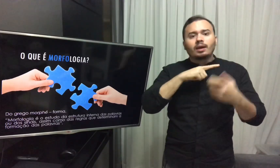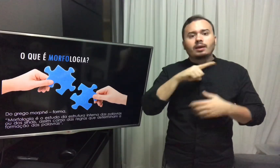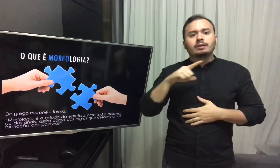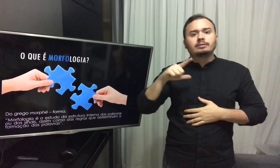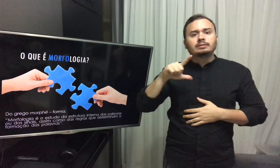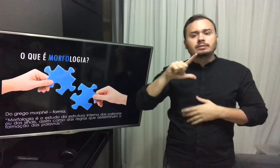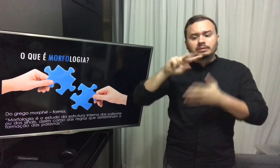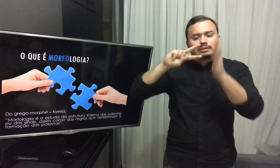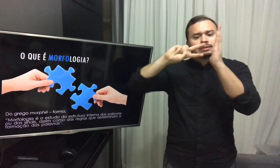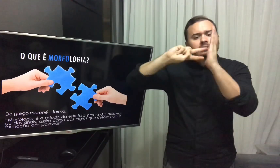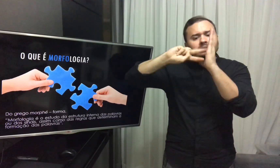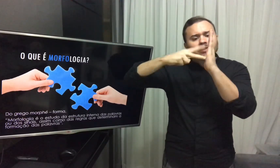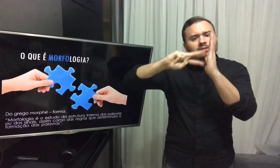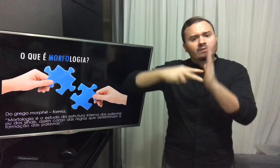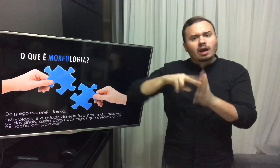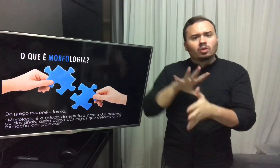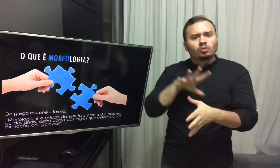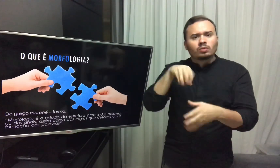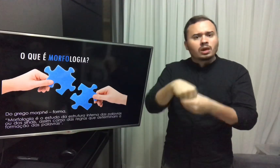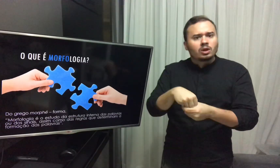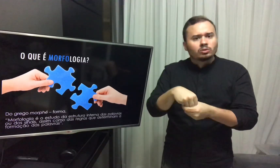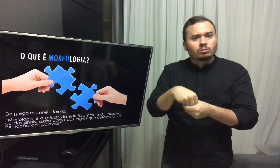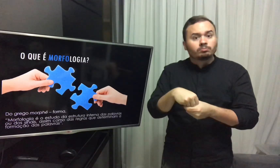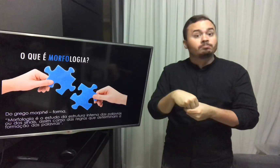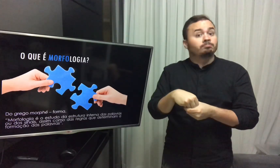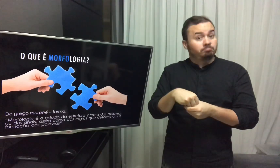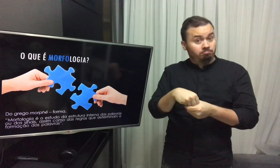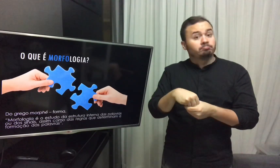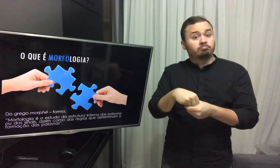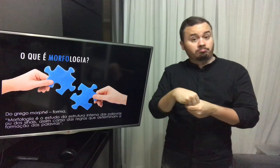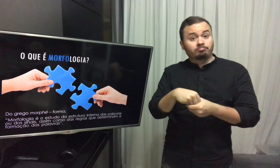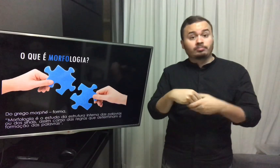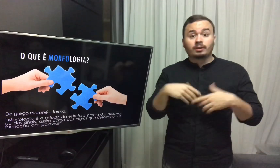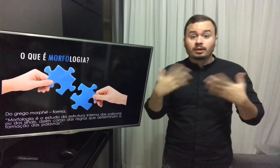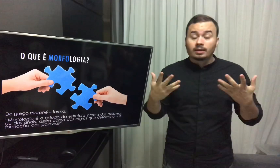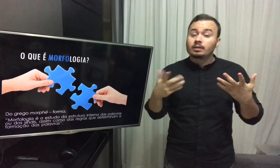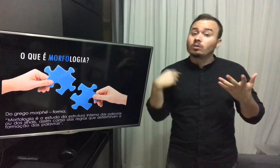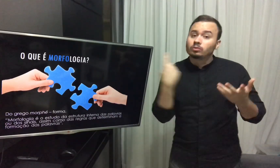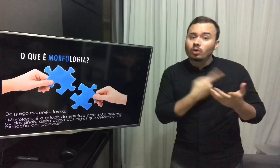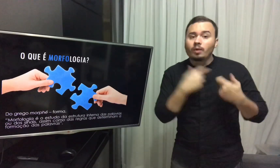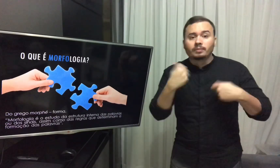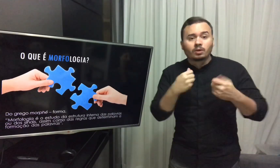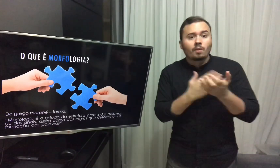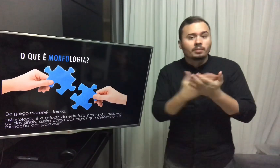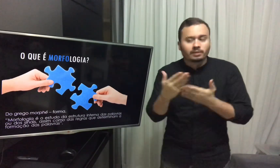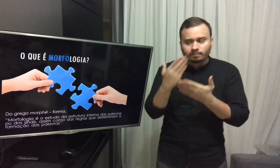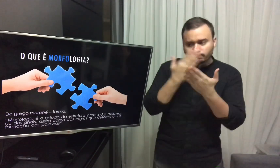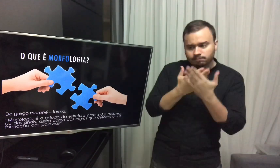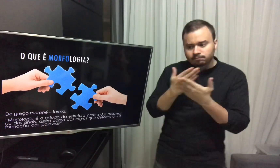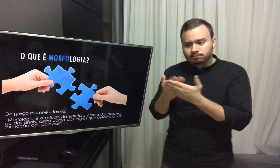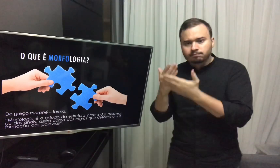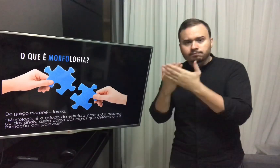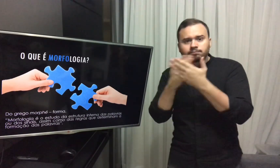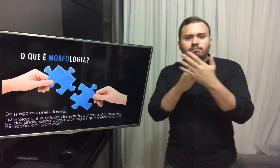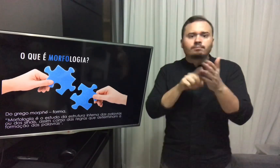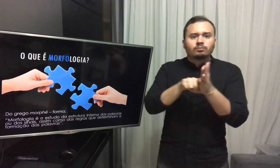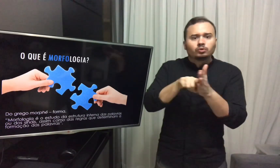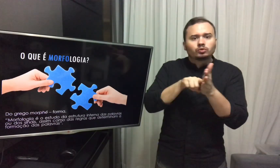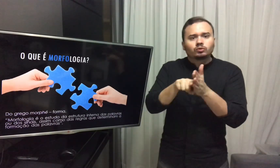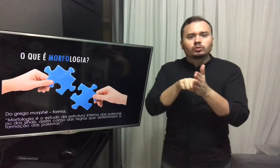não só pelos parâmetros, mas também com os significados contidos nos sinais. E para a gente